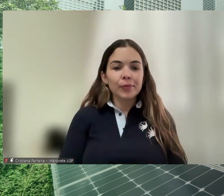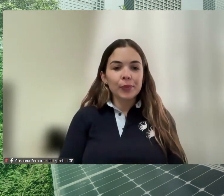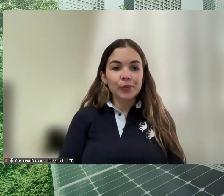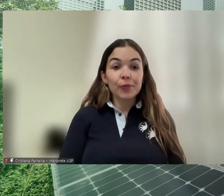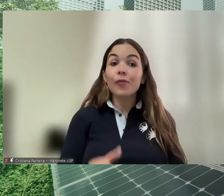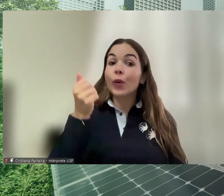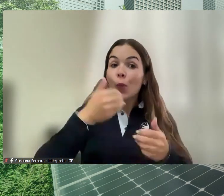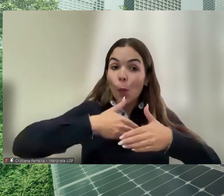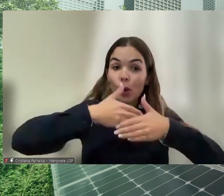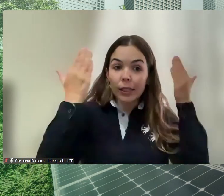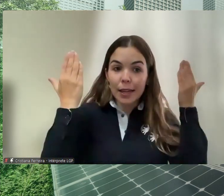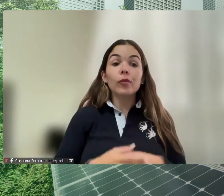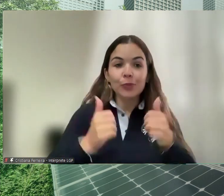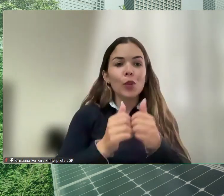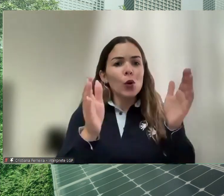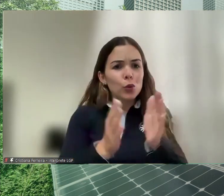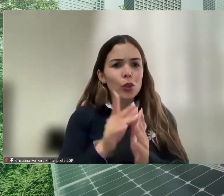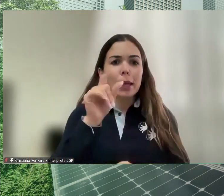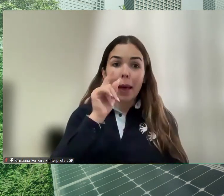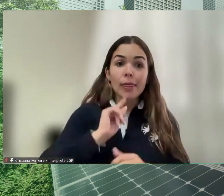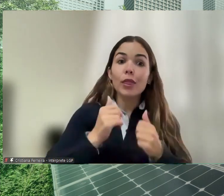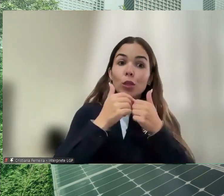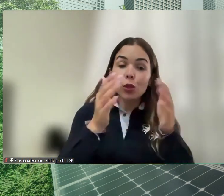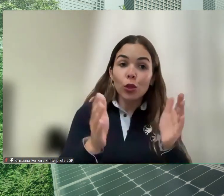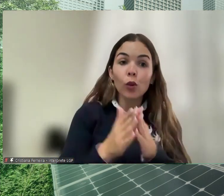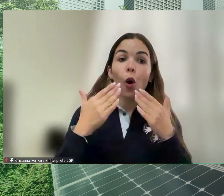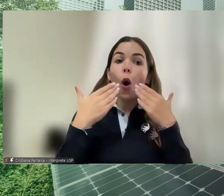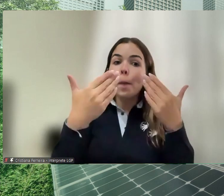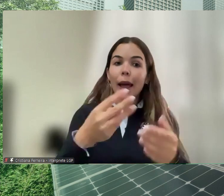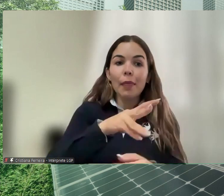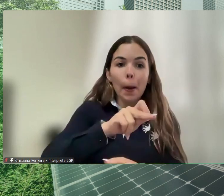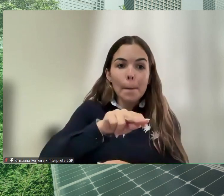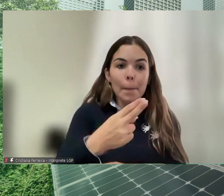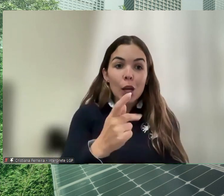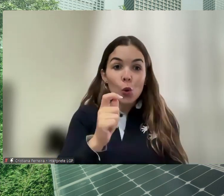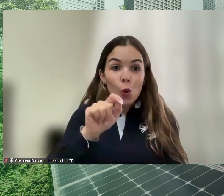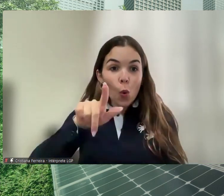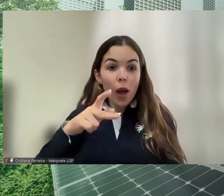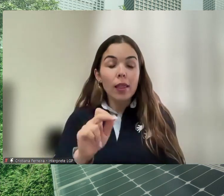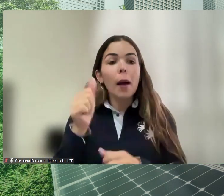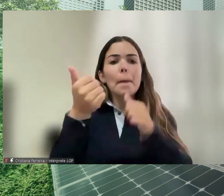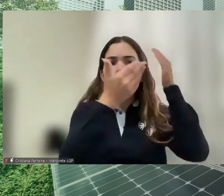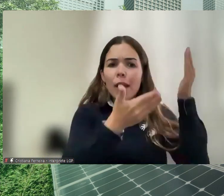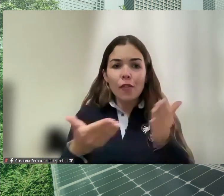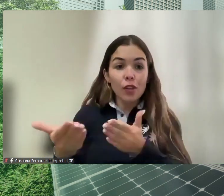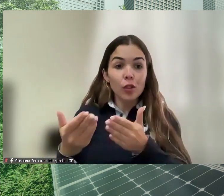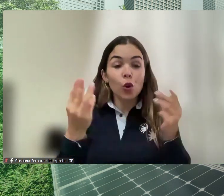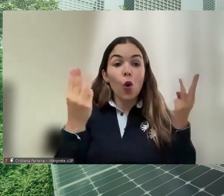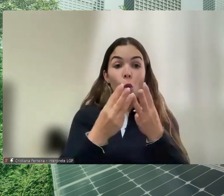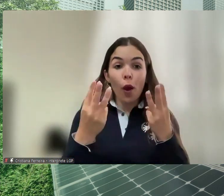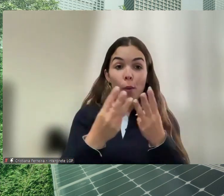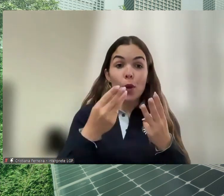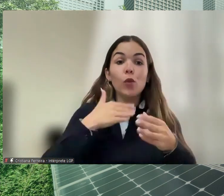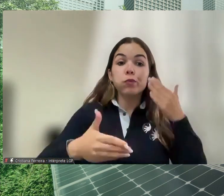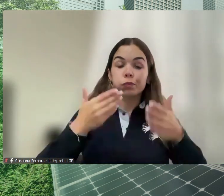Bom dia a todos e a todas. Obrigado, Manuela. Sejam bem-vindos ao webinar Sustentabilidade